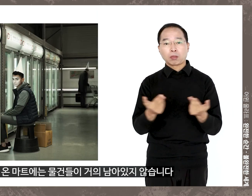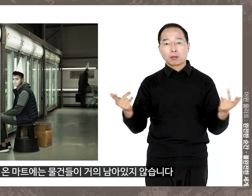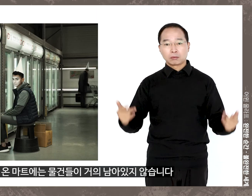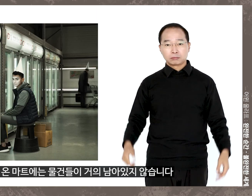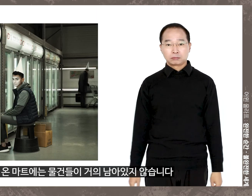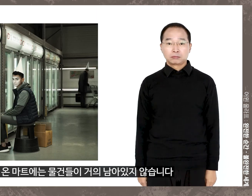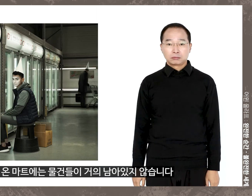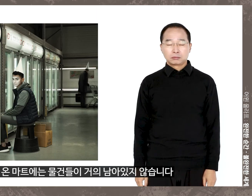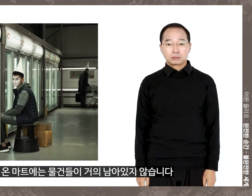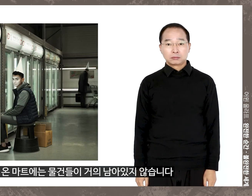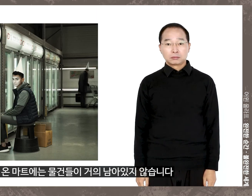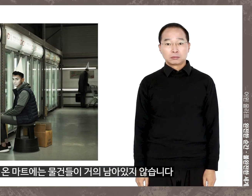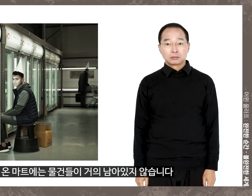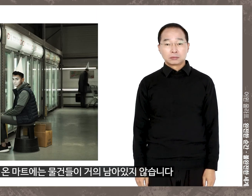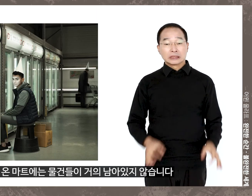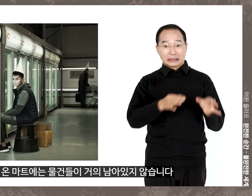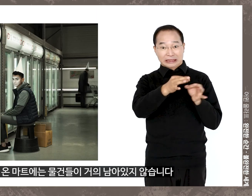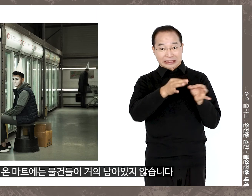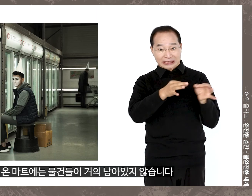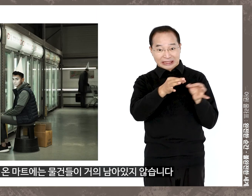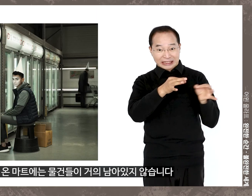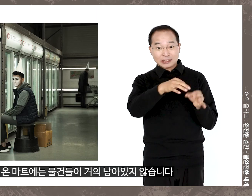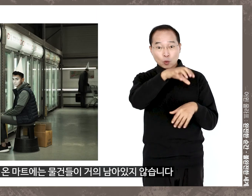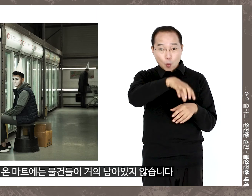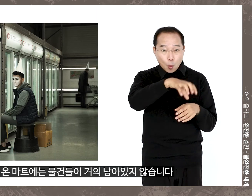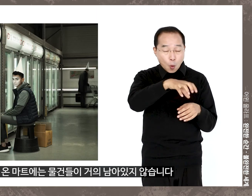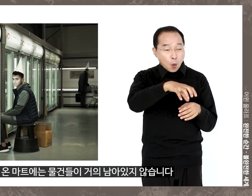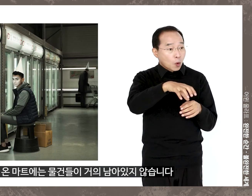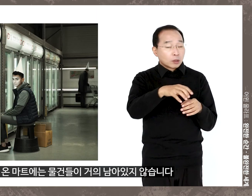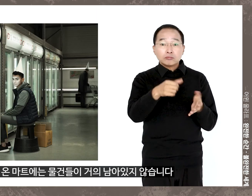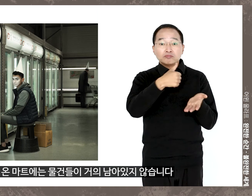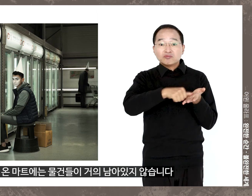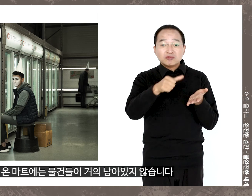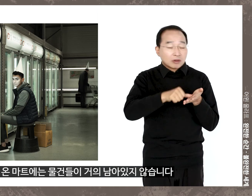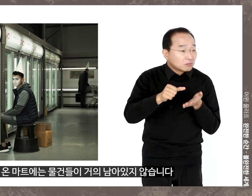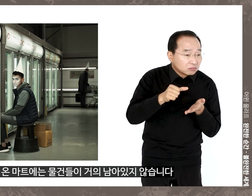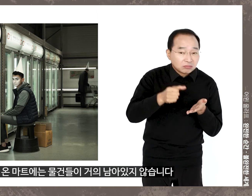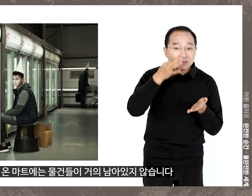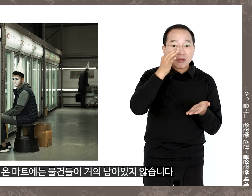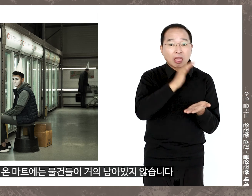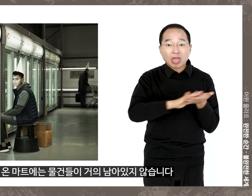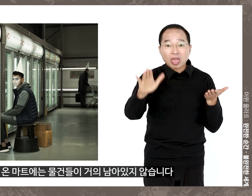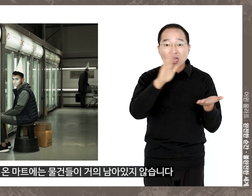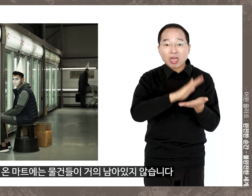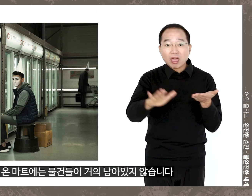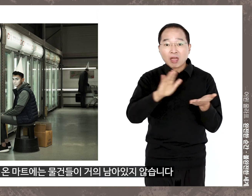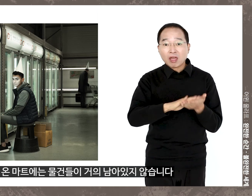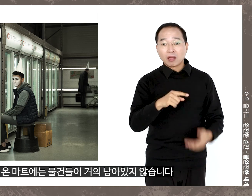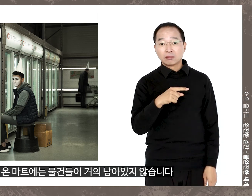장을 보러 온 마트에는 물건들이 거의 남아있지 않습니다.